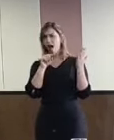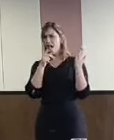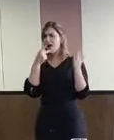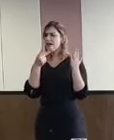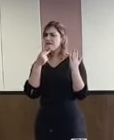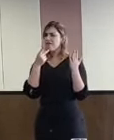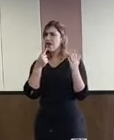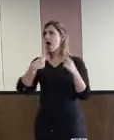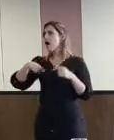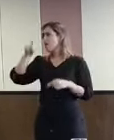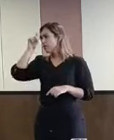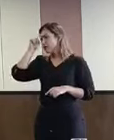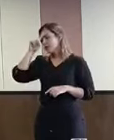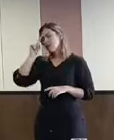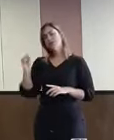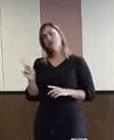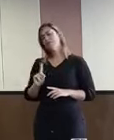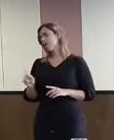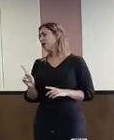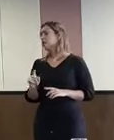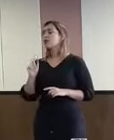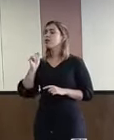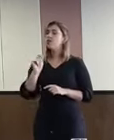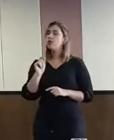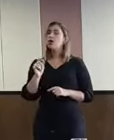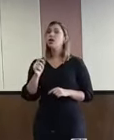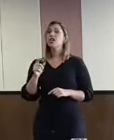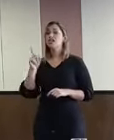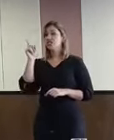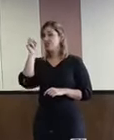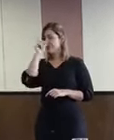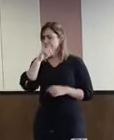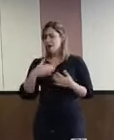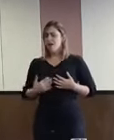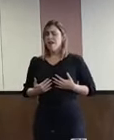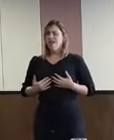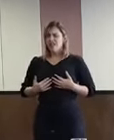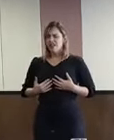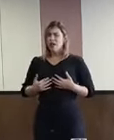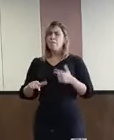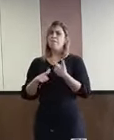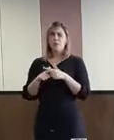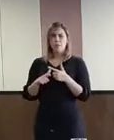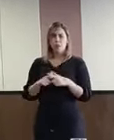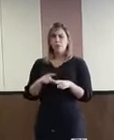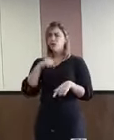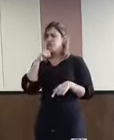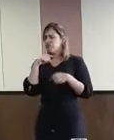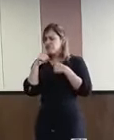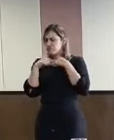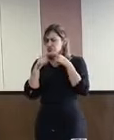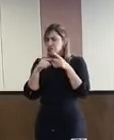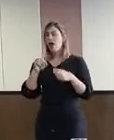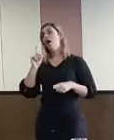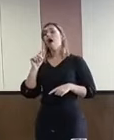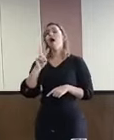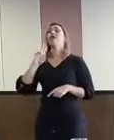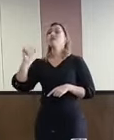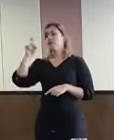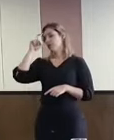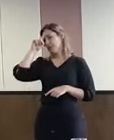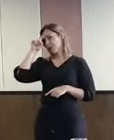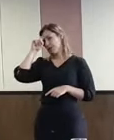pré-requisito para ele sair correndo para o hospital. O pré-requisito é a dificuldade respiratória grave que vai levar ele a uma condição de ser